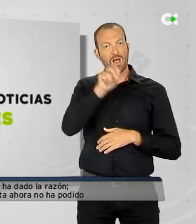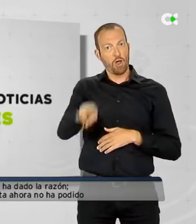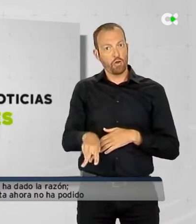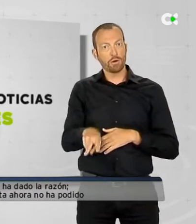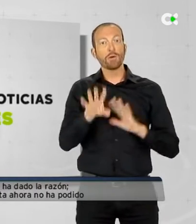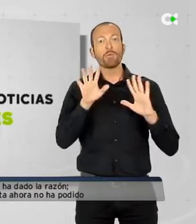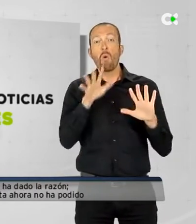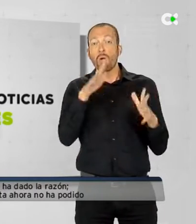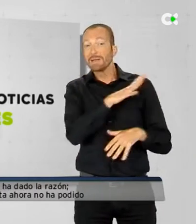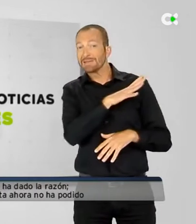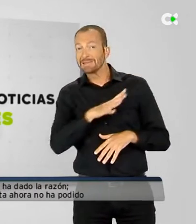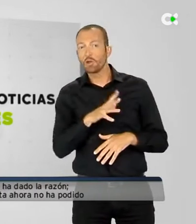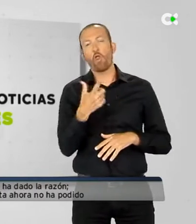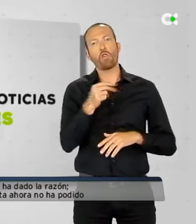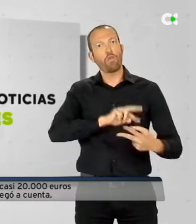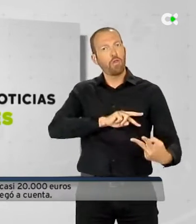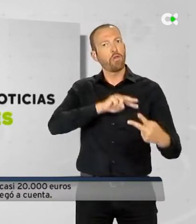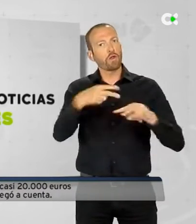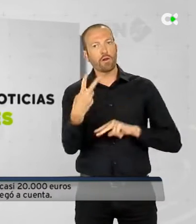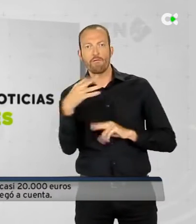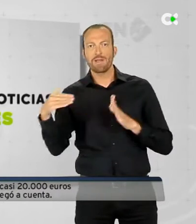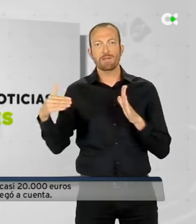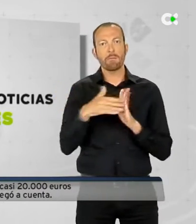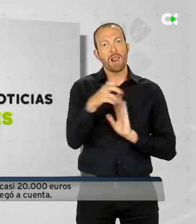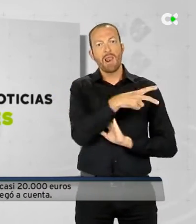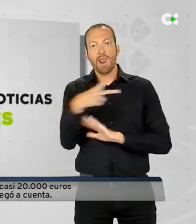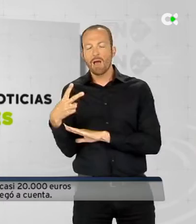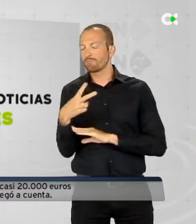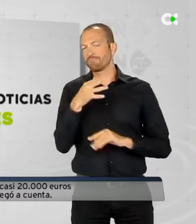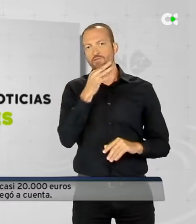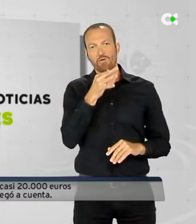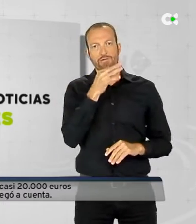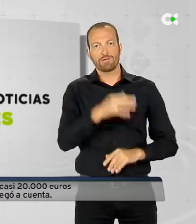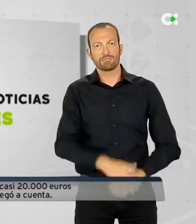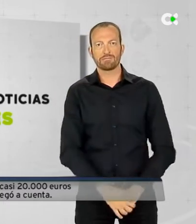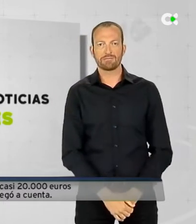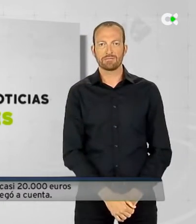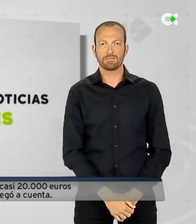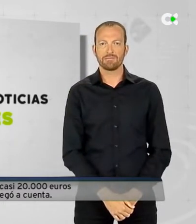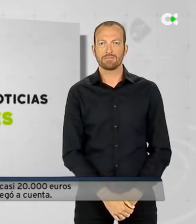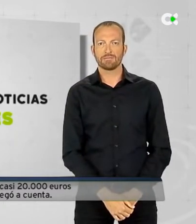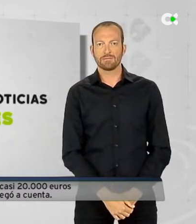sin embargo, hasta ahora no ha podido recuperar los casi 20.000 euros que entregó a cuenta.